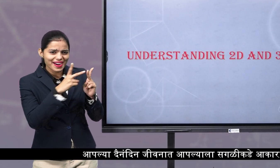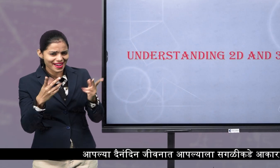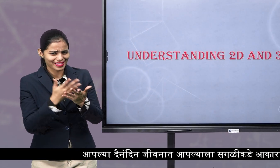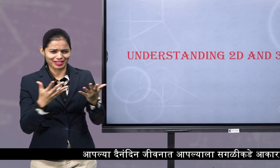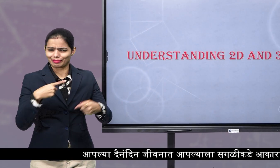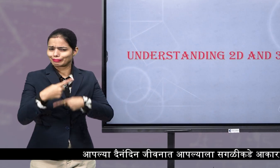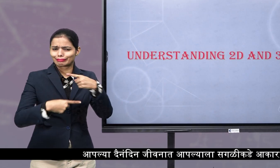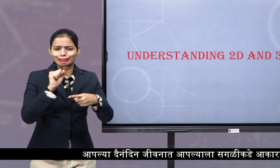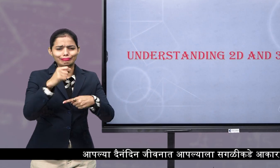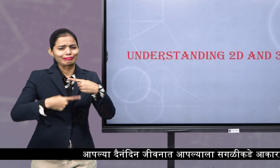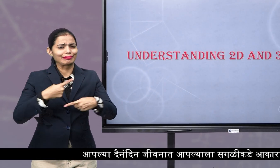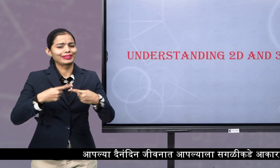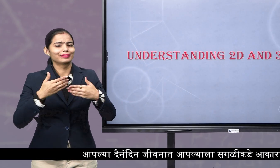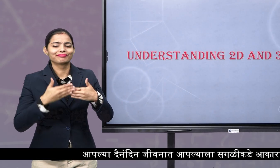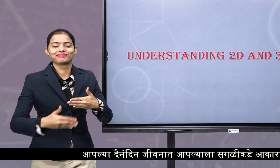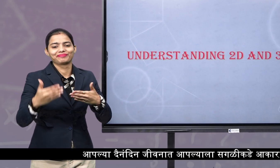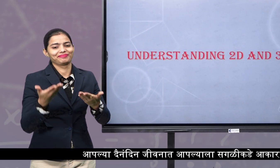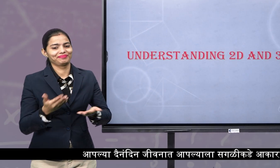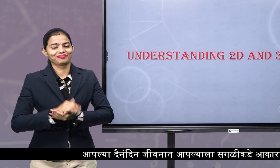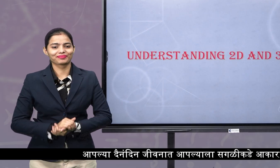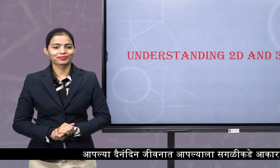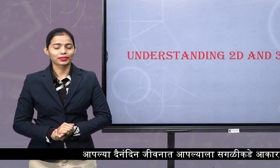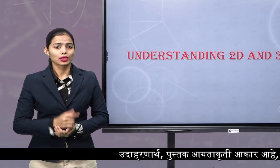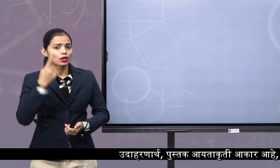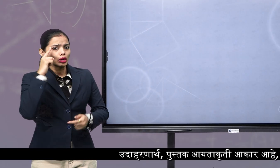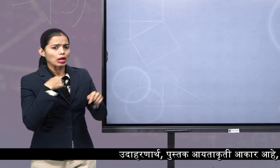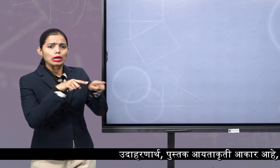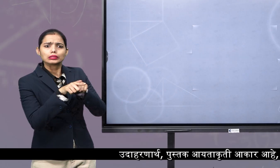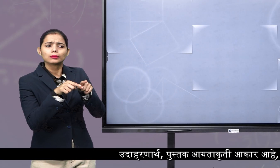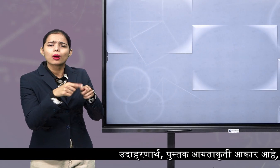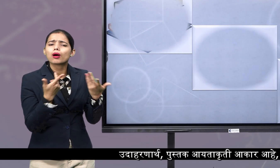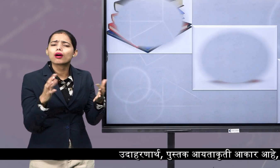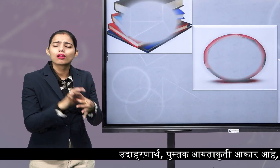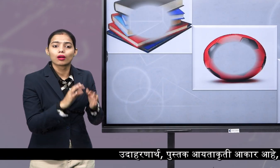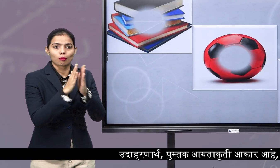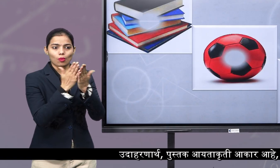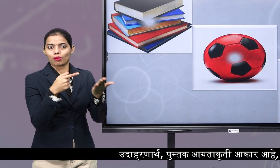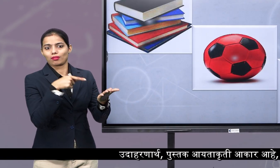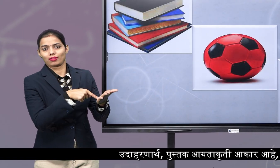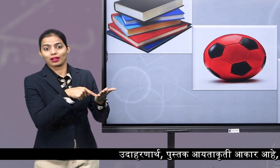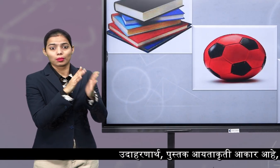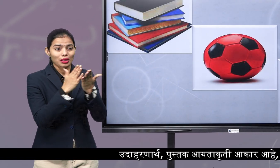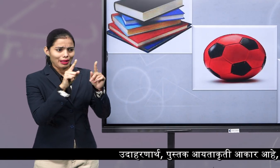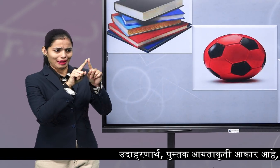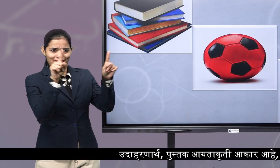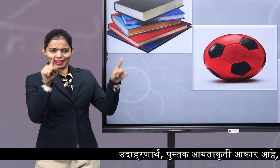जीवनात आपल्याला सगळीकडे आकार दिसतात. उदाहरणार्थ, पुस्तक आयताकृती आकार आहे,